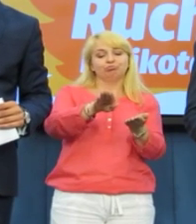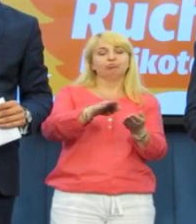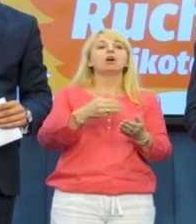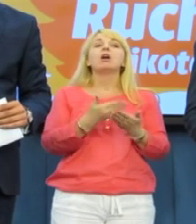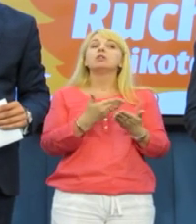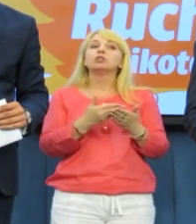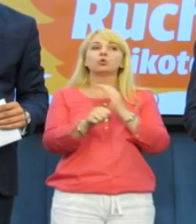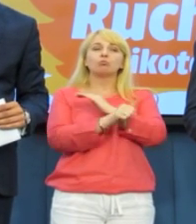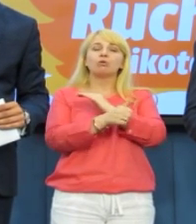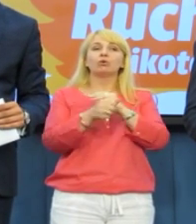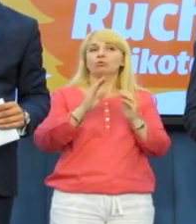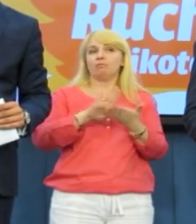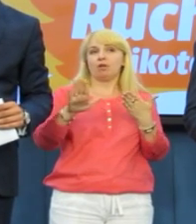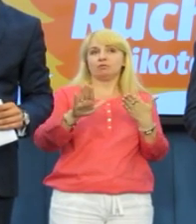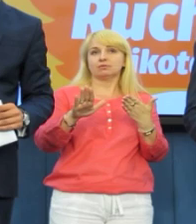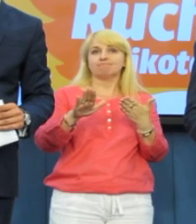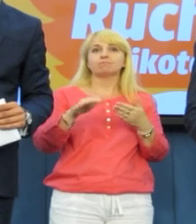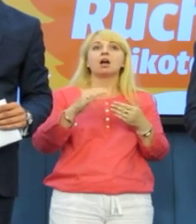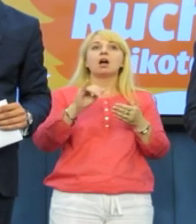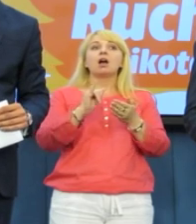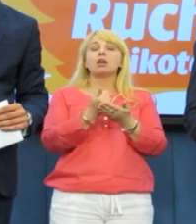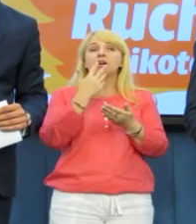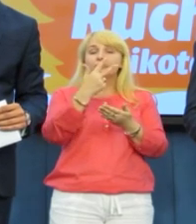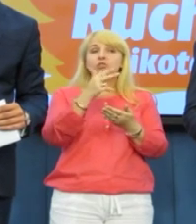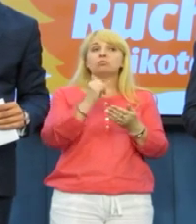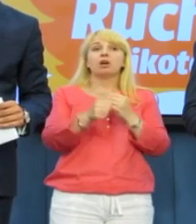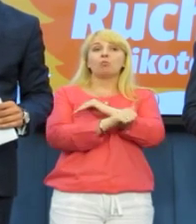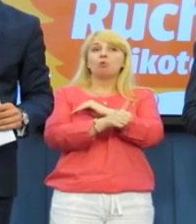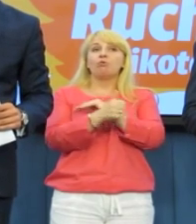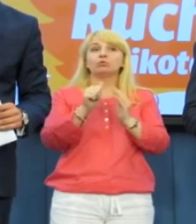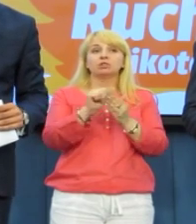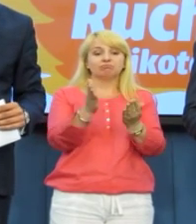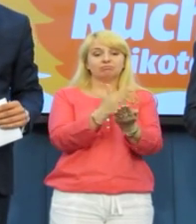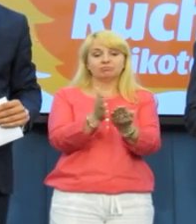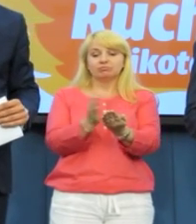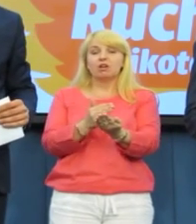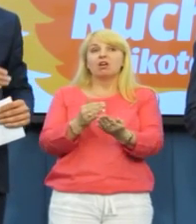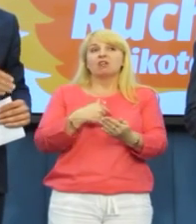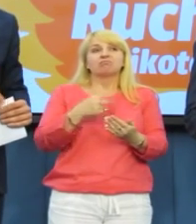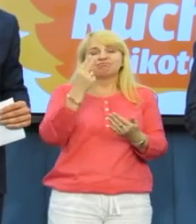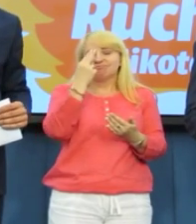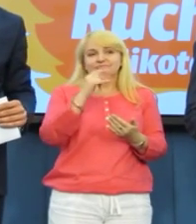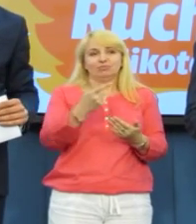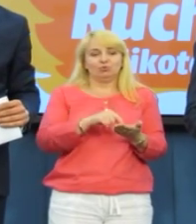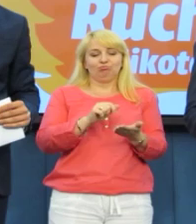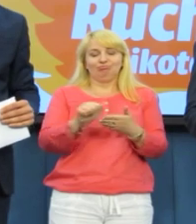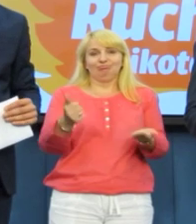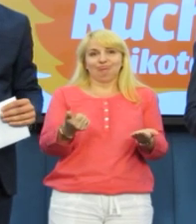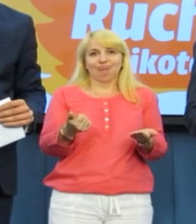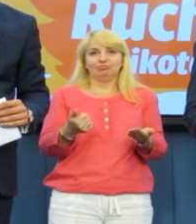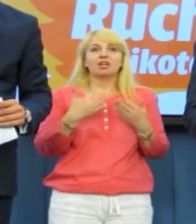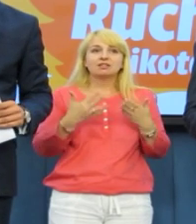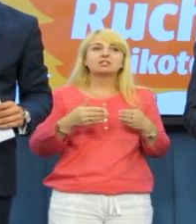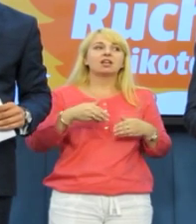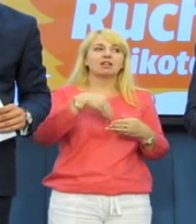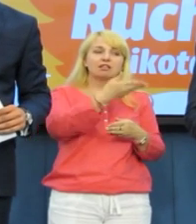z jakich powodów, gdyż katalog jest bardzo enigmatycznie opisany w ustawie. Zanim oddam głos Łukaszowi,